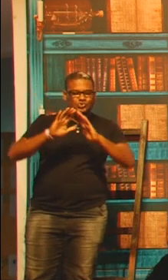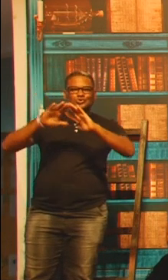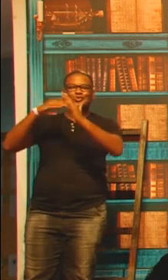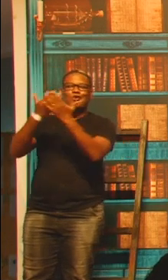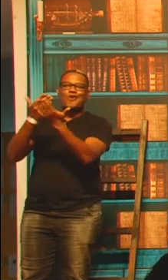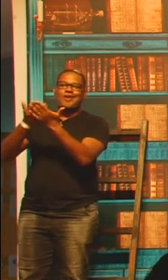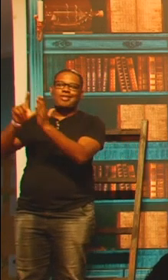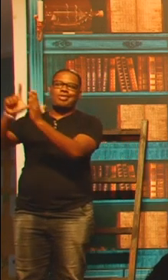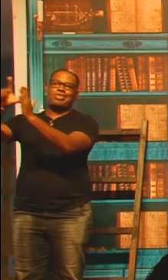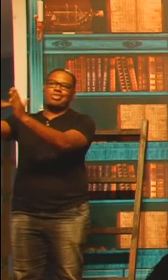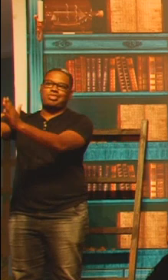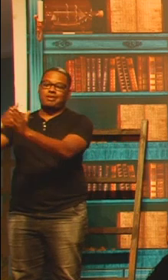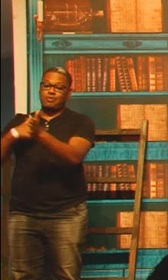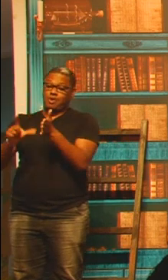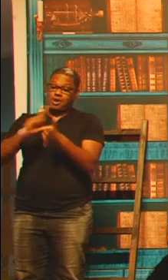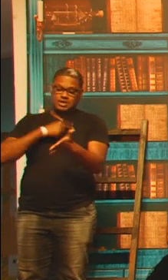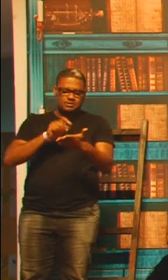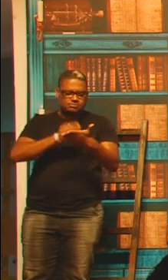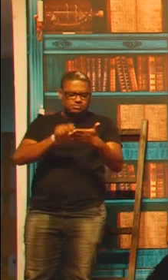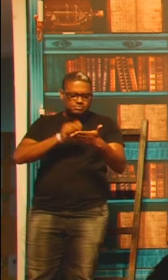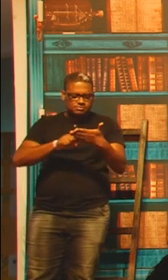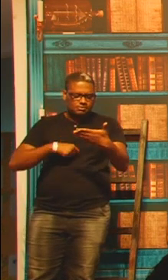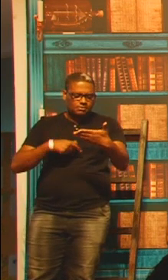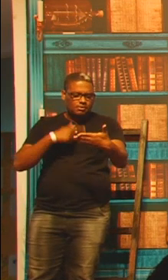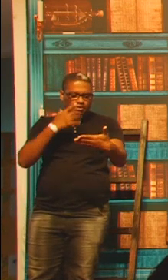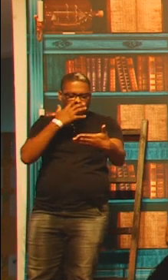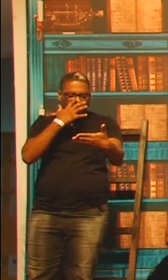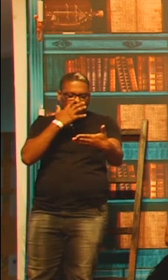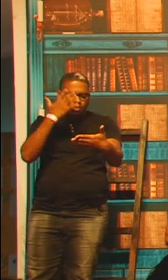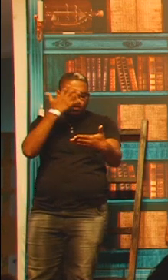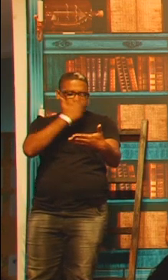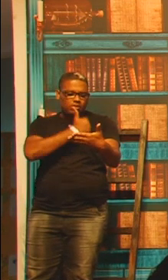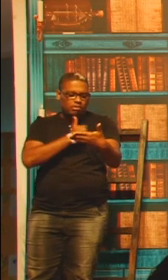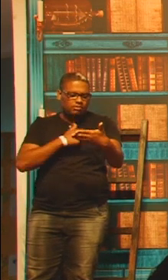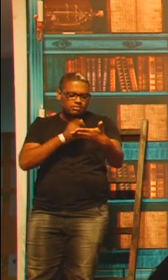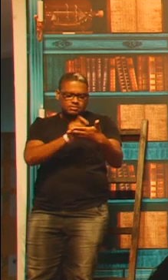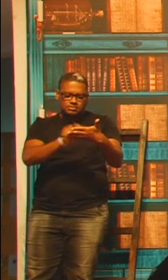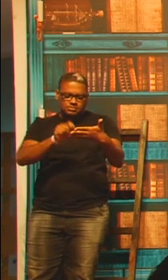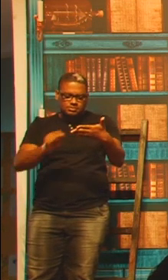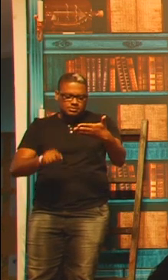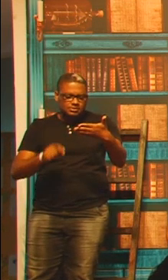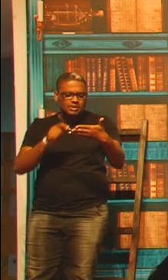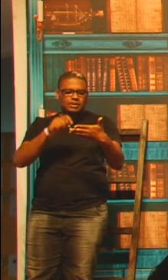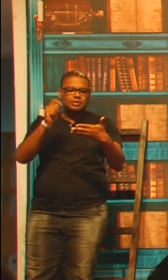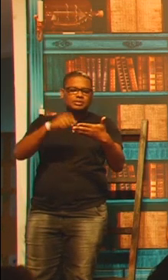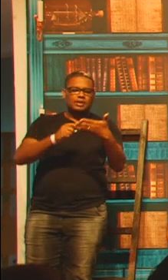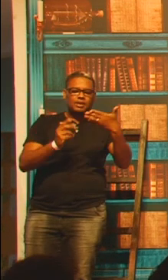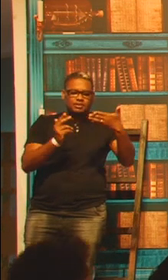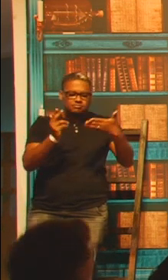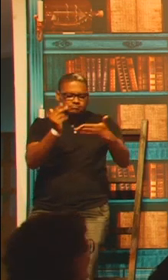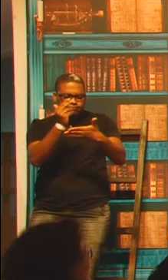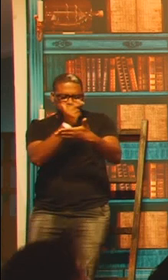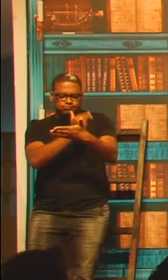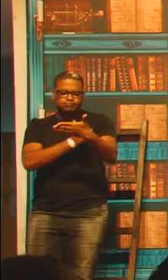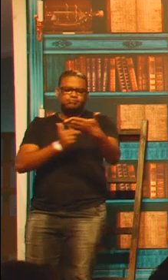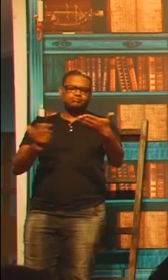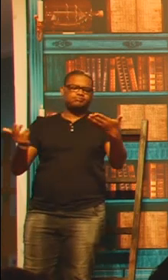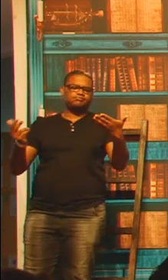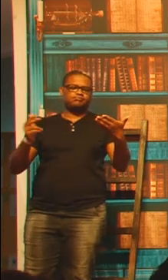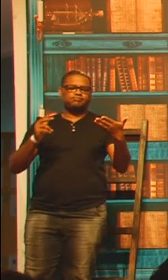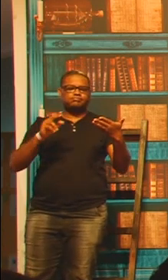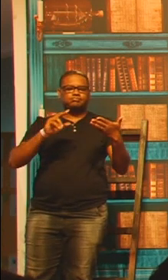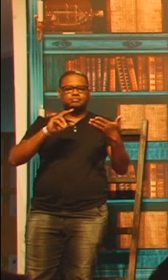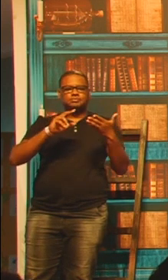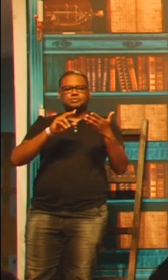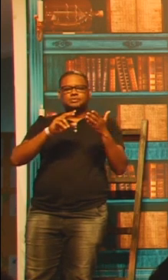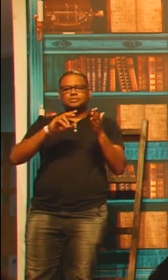Era um contínuo. Eu acho que eu fiquei tão maravilhado com aquilo. A gente pode decodificar o mundo em símbolos, né? Que aquilo